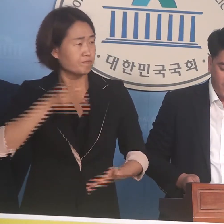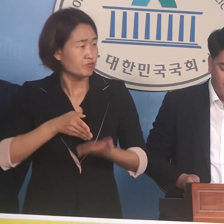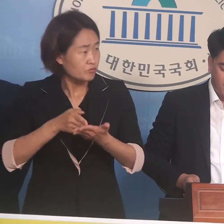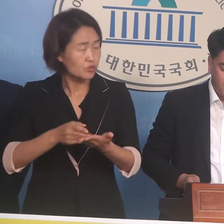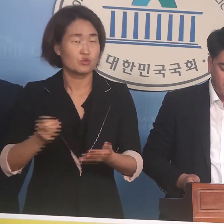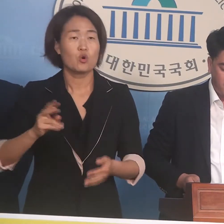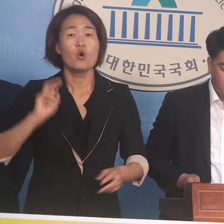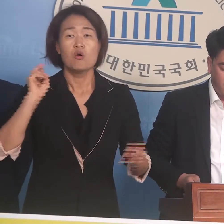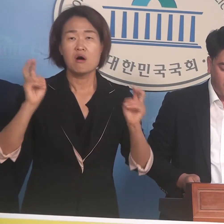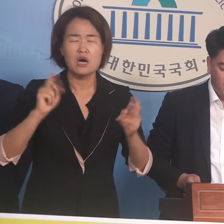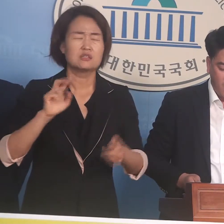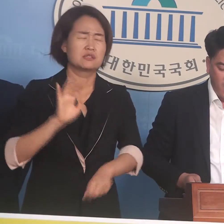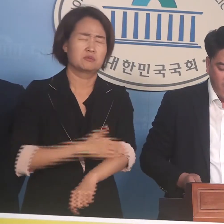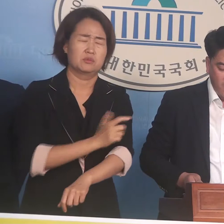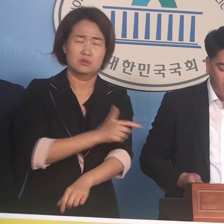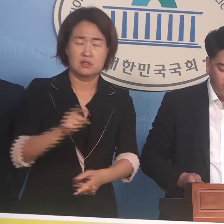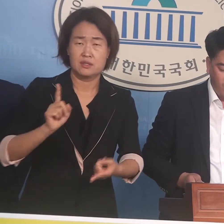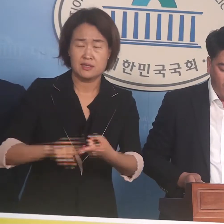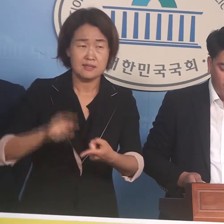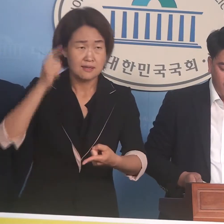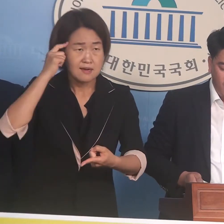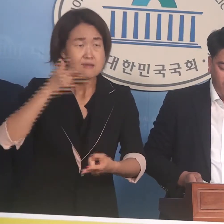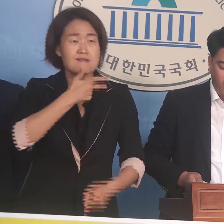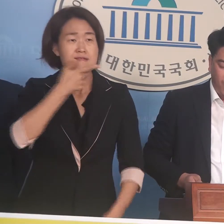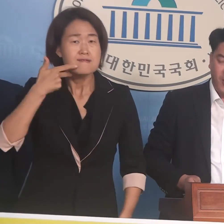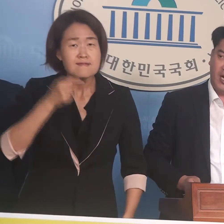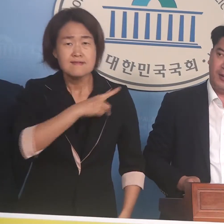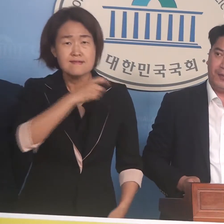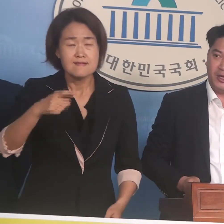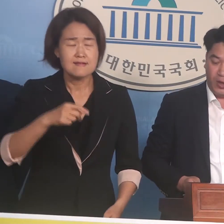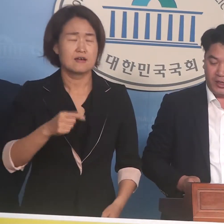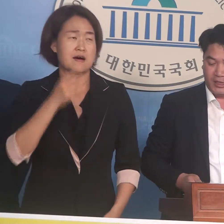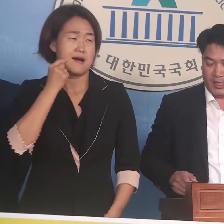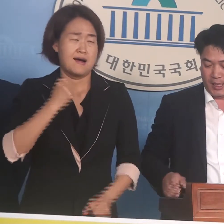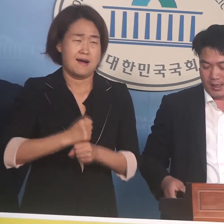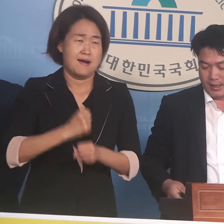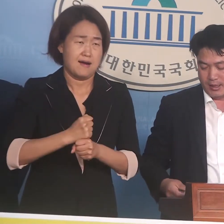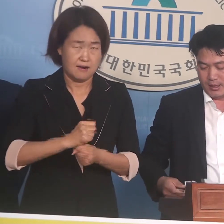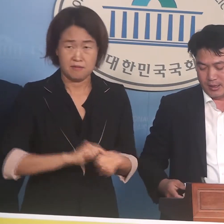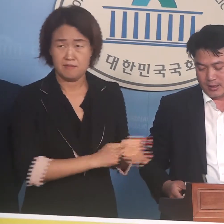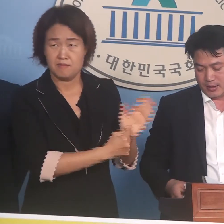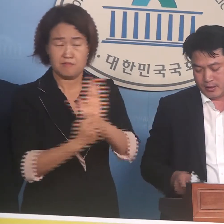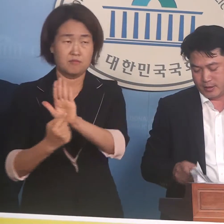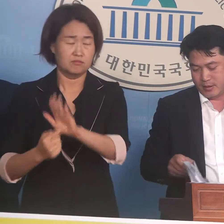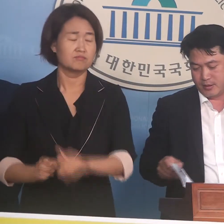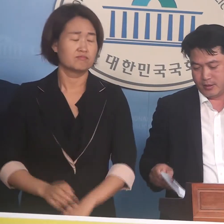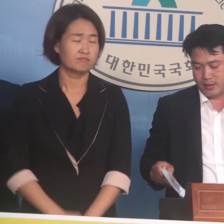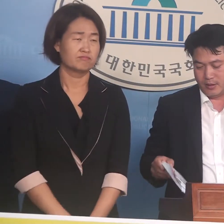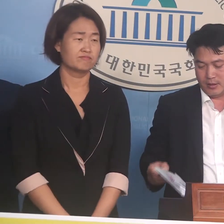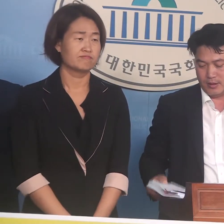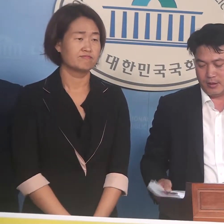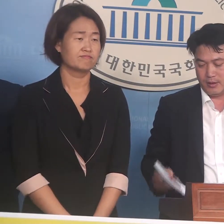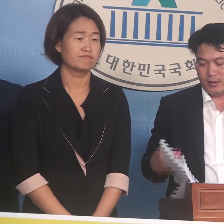기업결합 심사에 비치는 의견서를 영문으로 일본어로 번역하여 발송할 것이다.